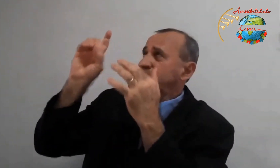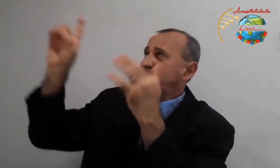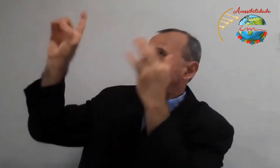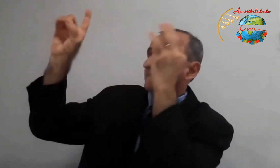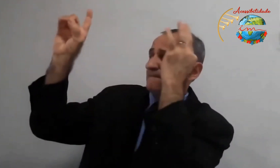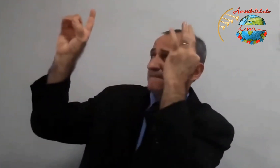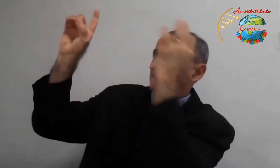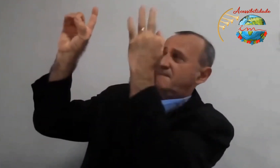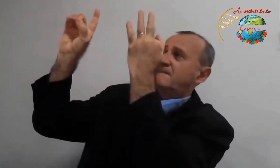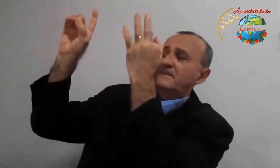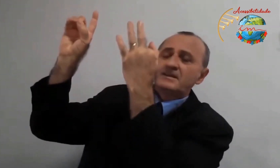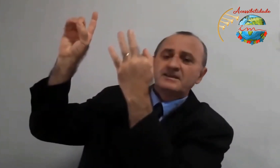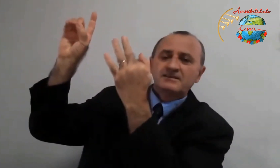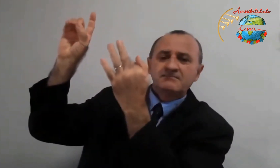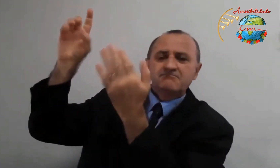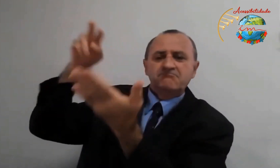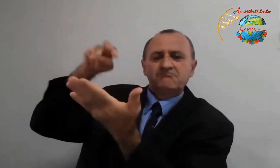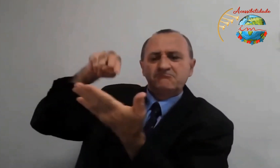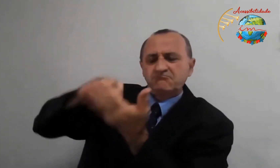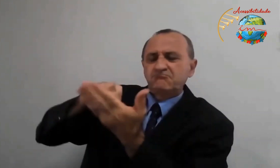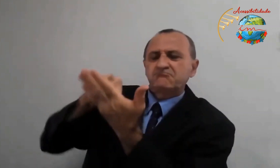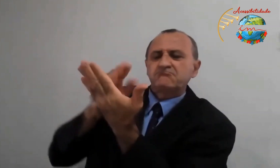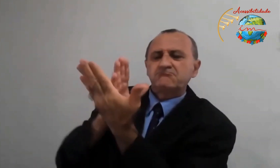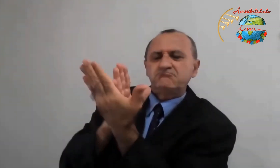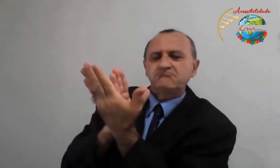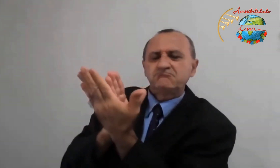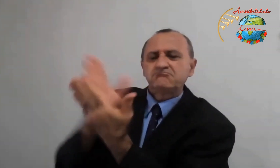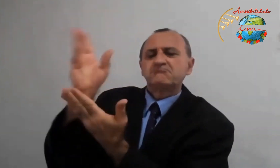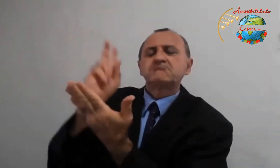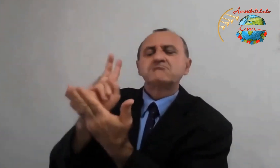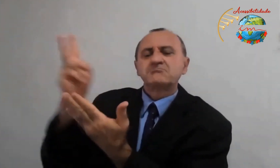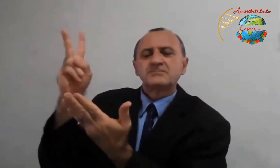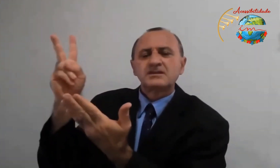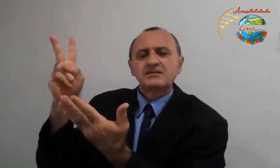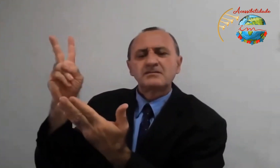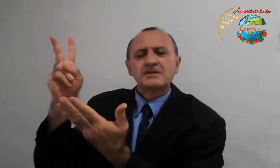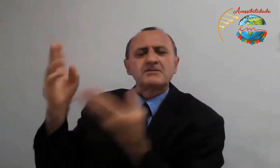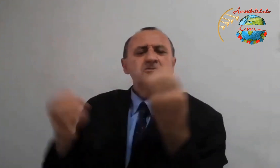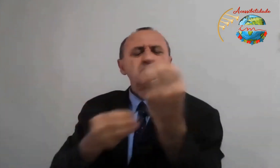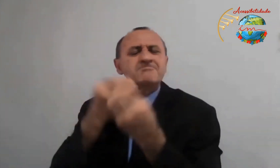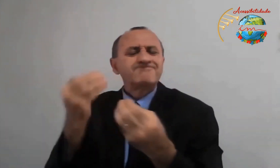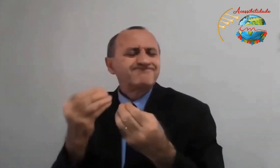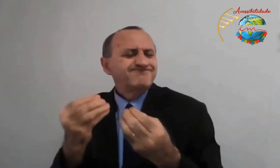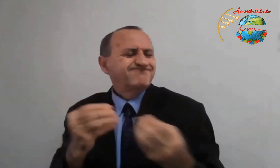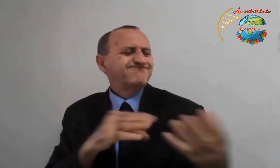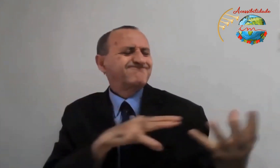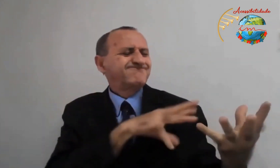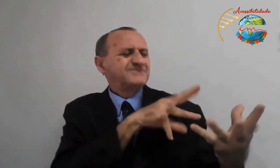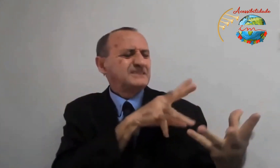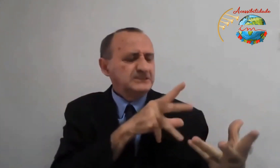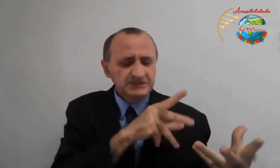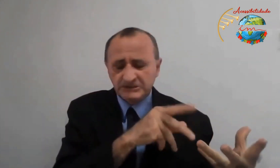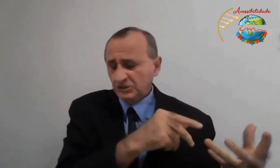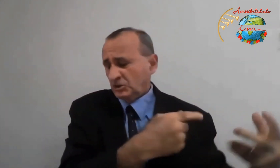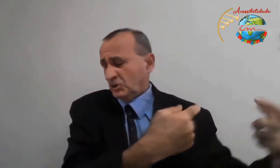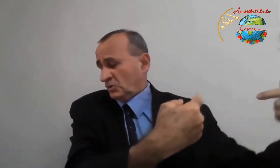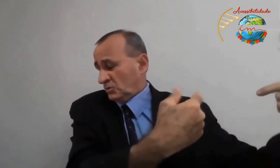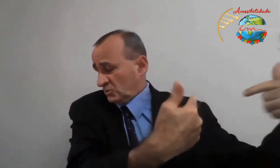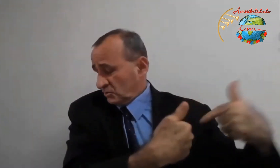fidelidade ao chamado de Deus, para nos mantermos firmes nesse caminho. Porque vem nesse mundo,